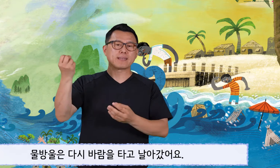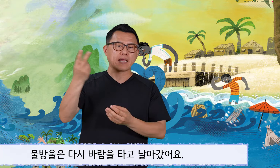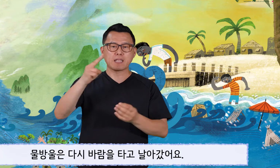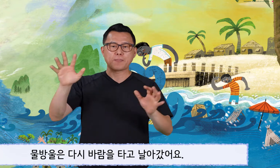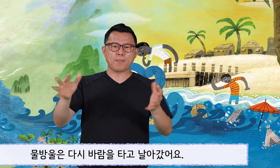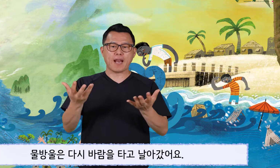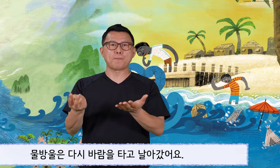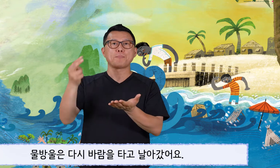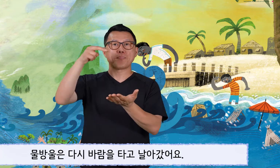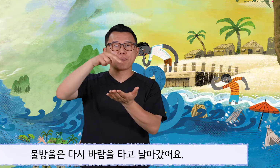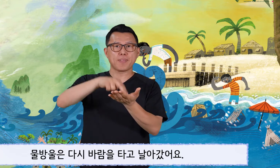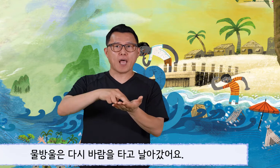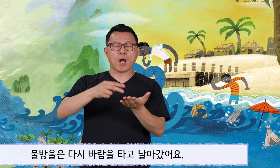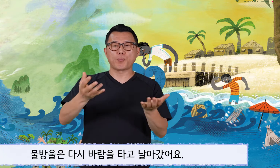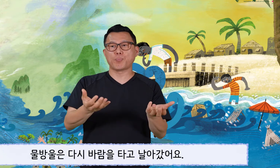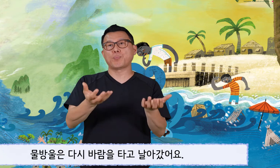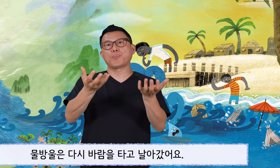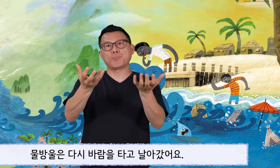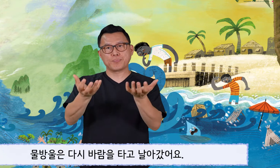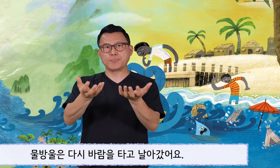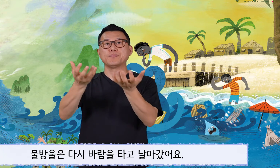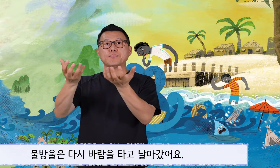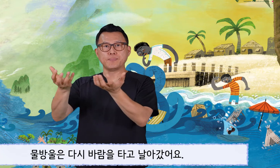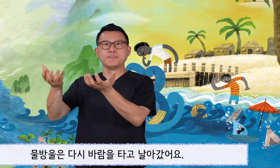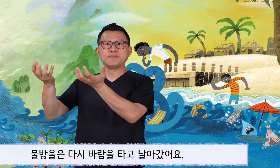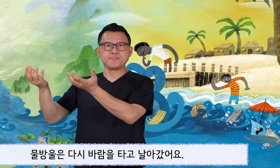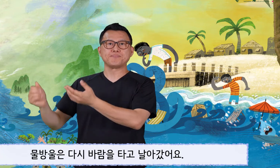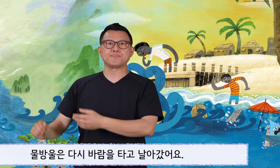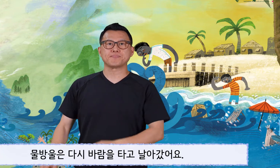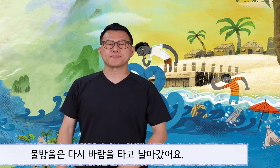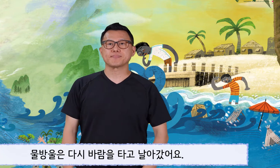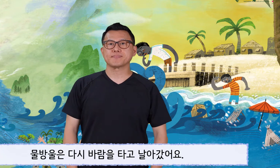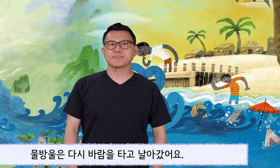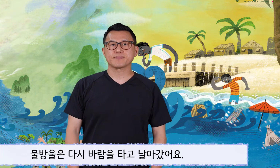물방울은 다시 바람을 타고 날아갔어요.